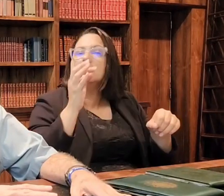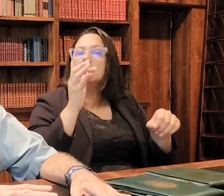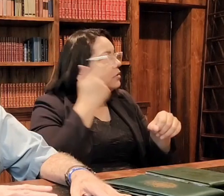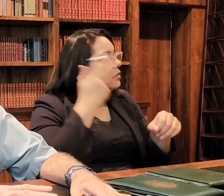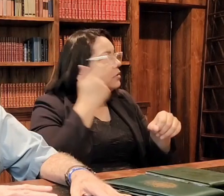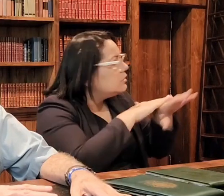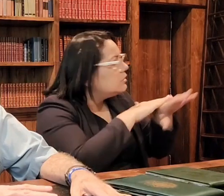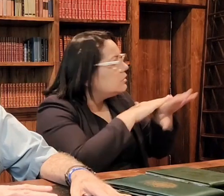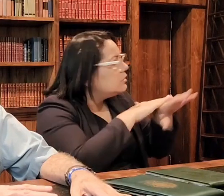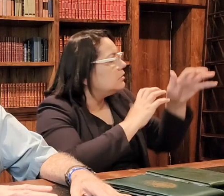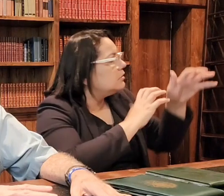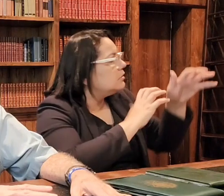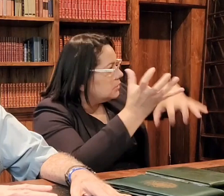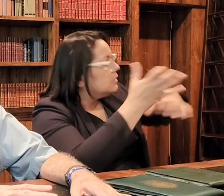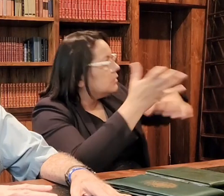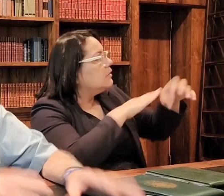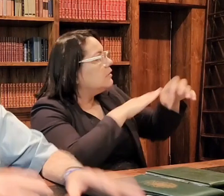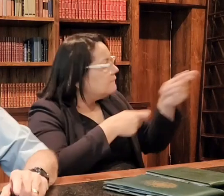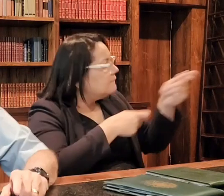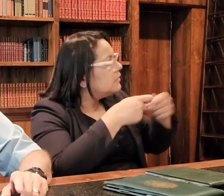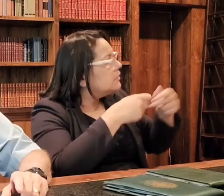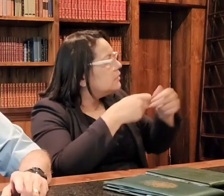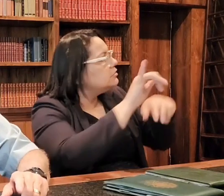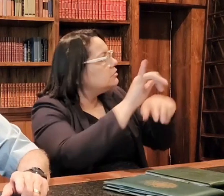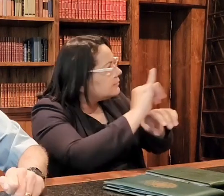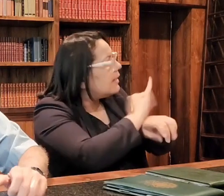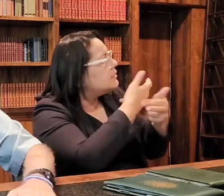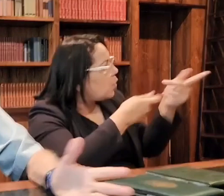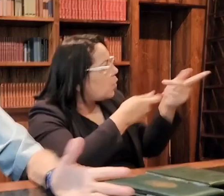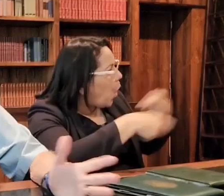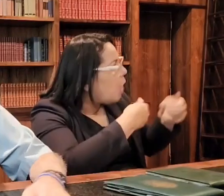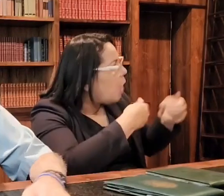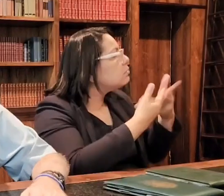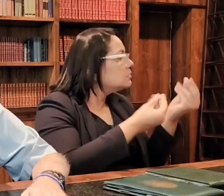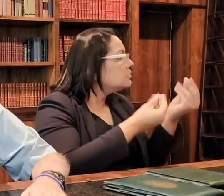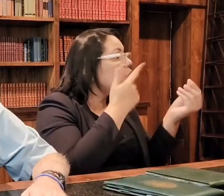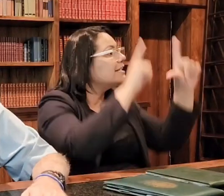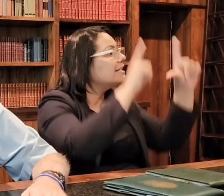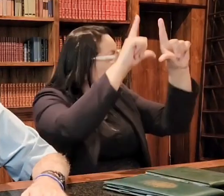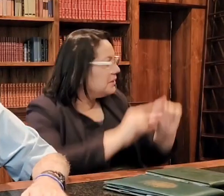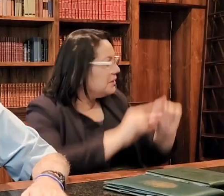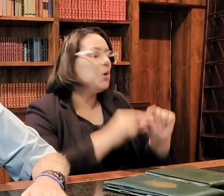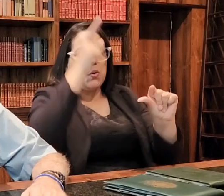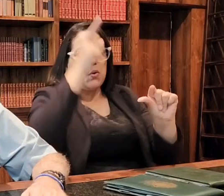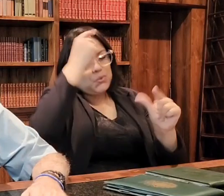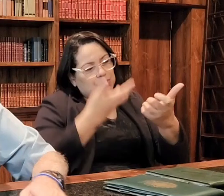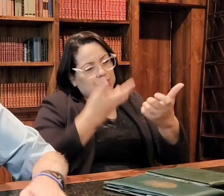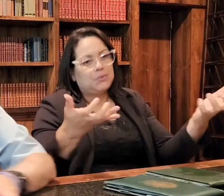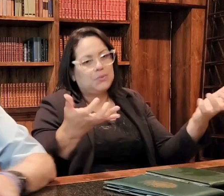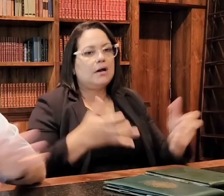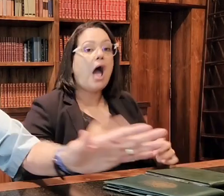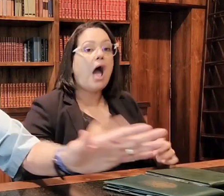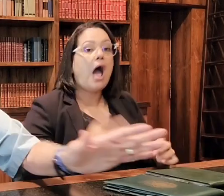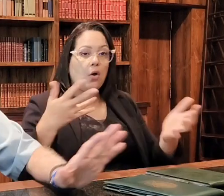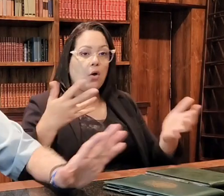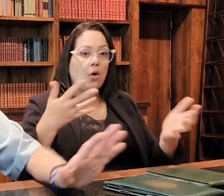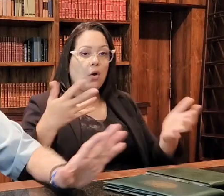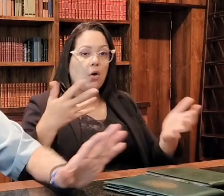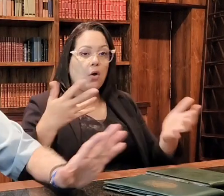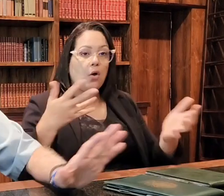conversando com o parlamento brasileiro. Hoje, agora, eles querem aumentar, vão aumentar. Hoje, vi programa de televisão.